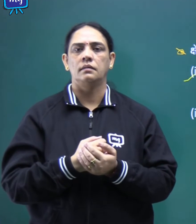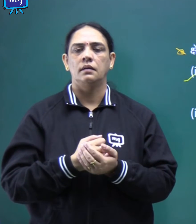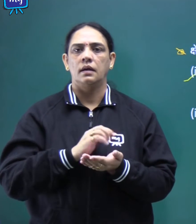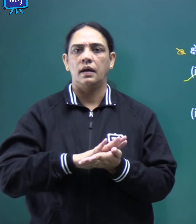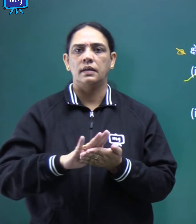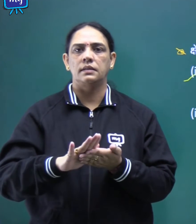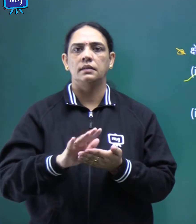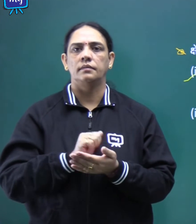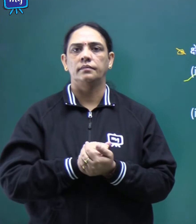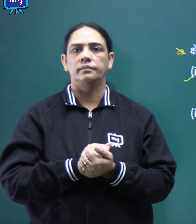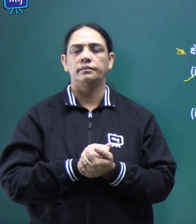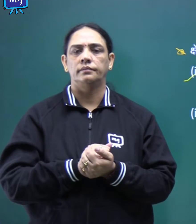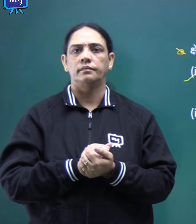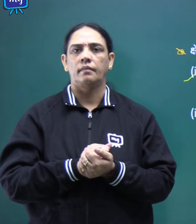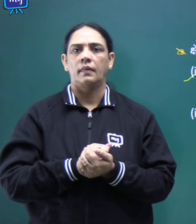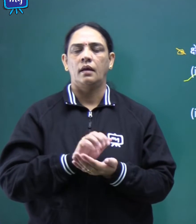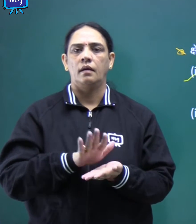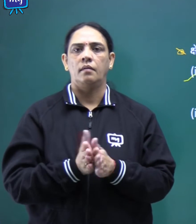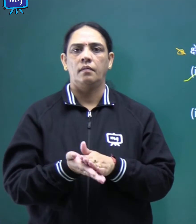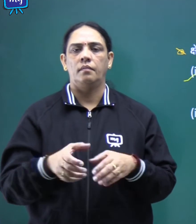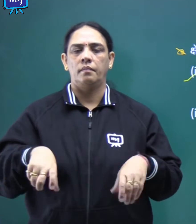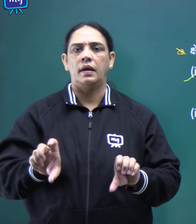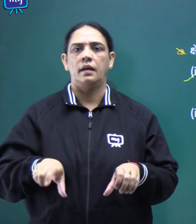h। बेलन के